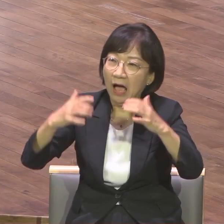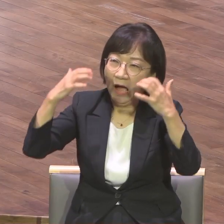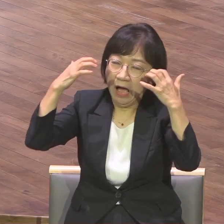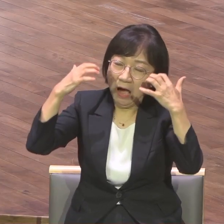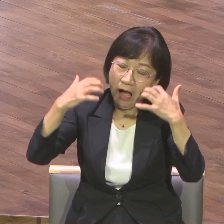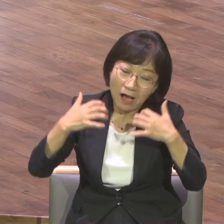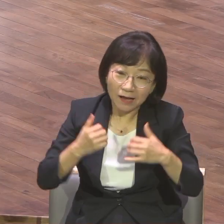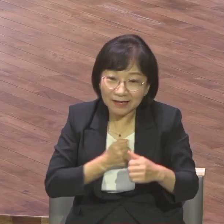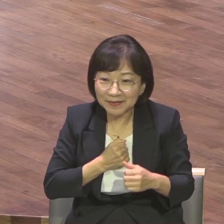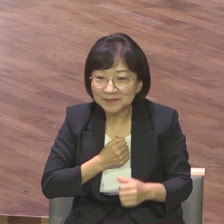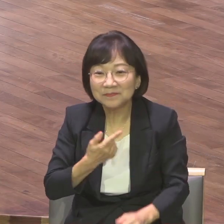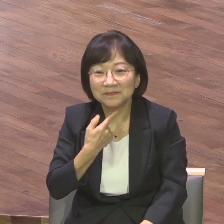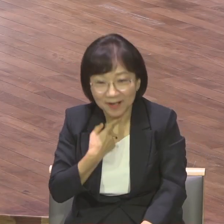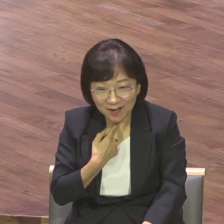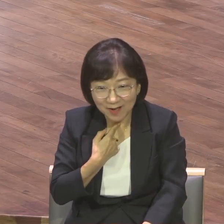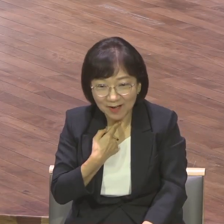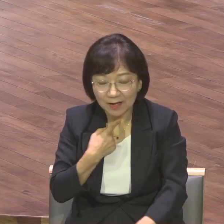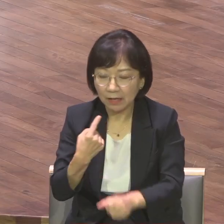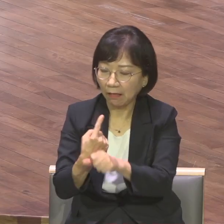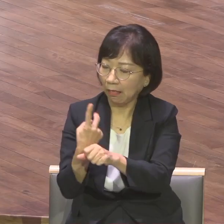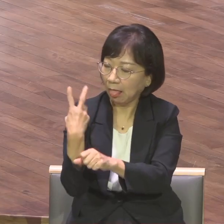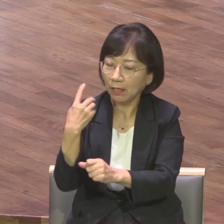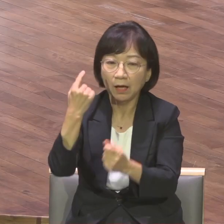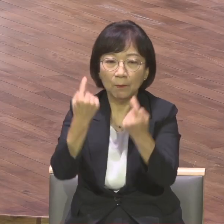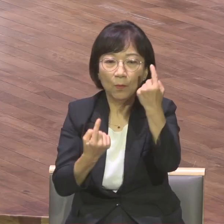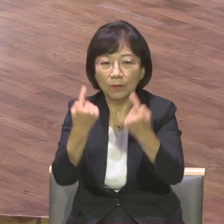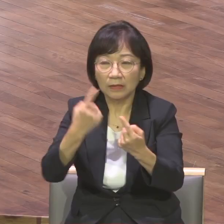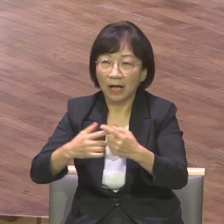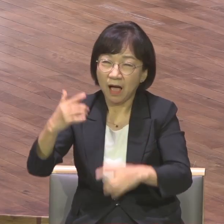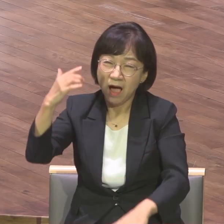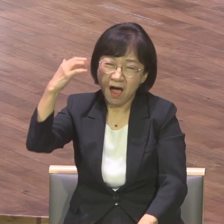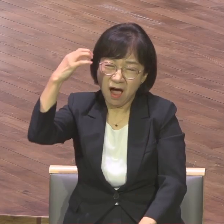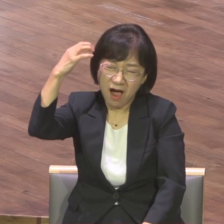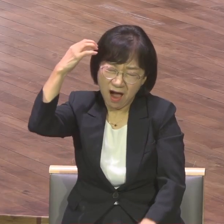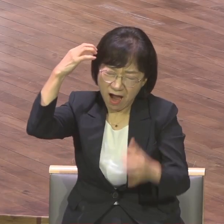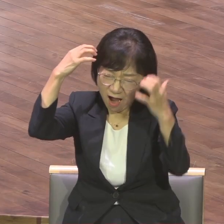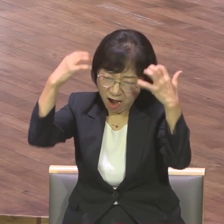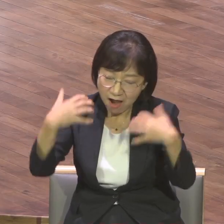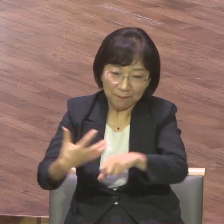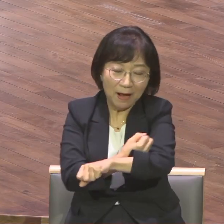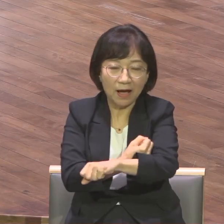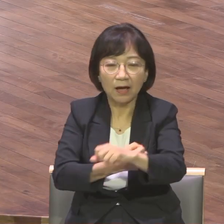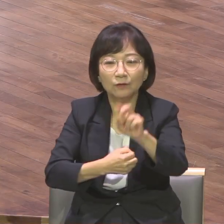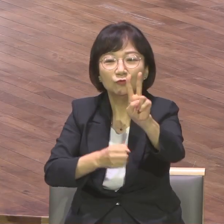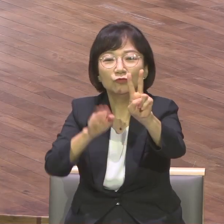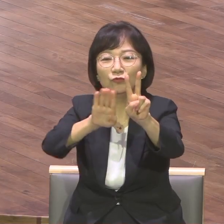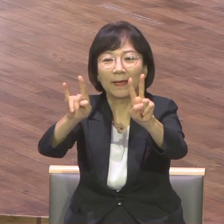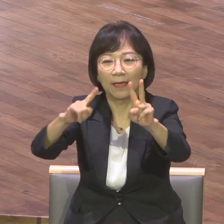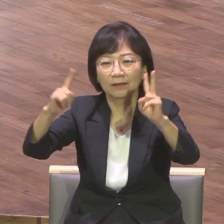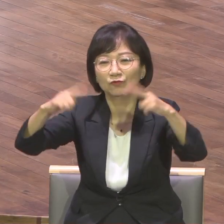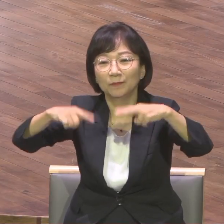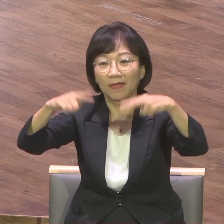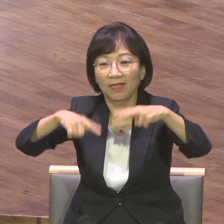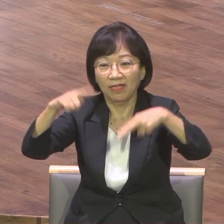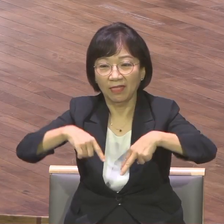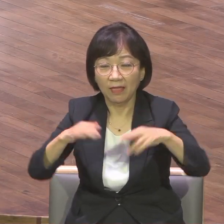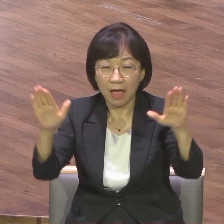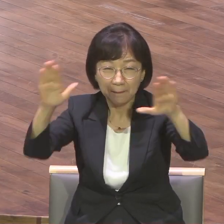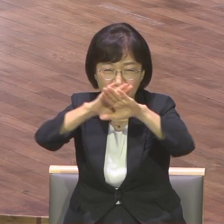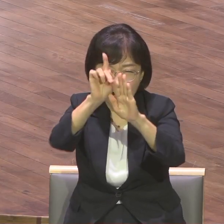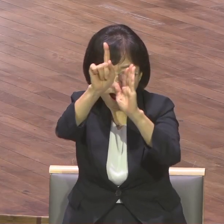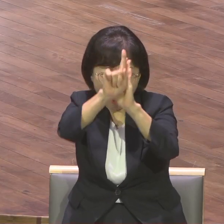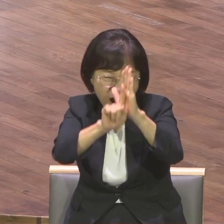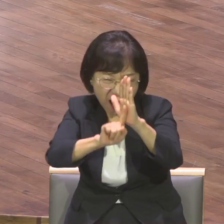있지요. 예년에 비해서 폭염 일수가 두 배, 열대야 일수가 세 배, 올여름 같은